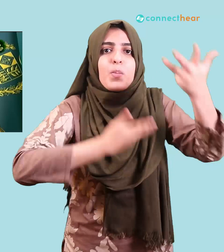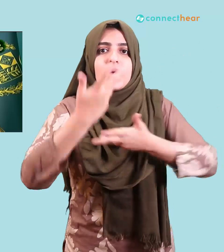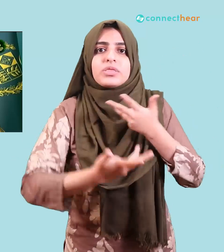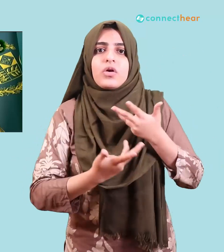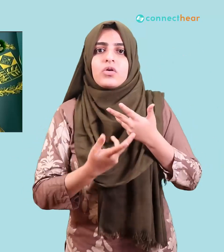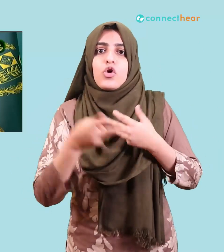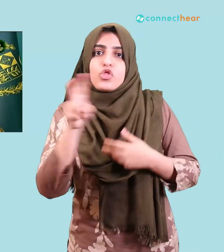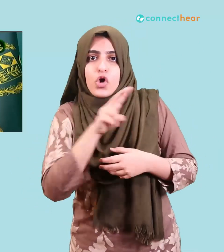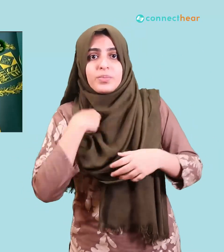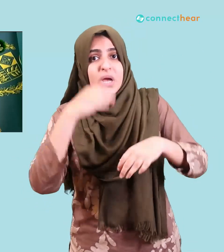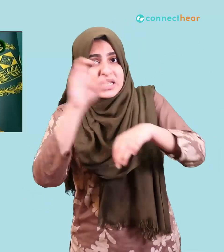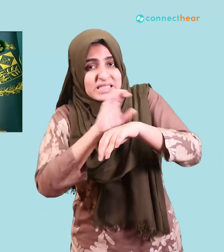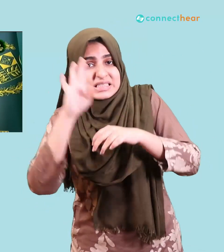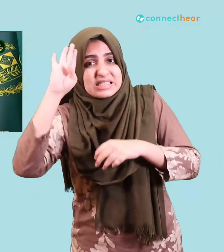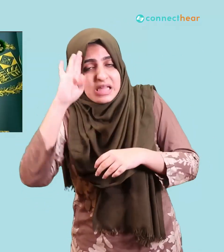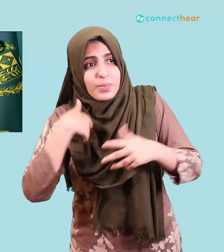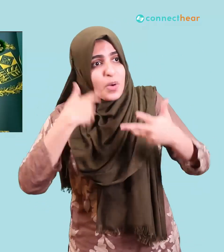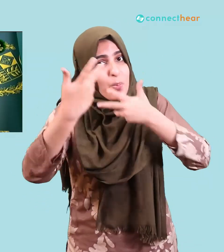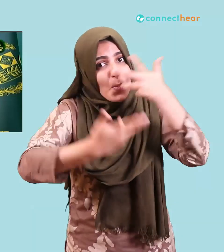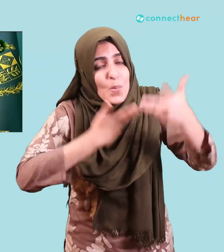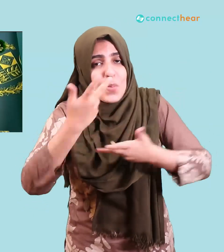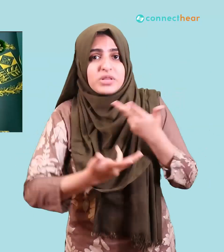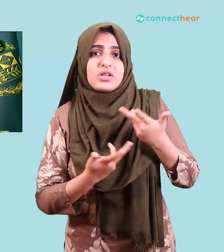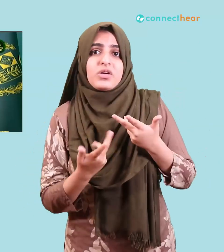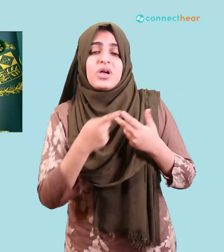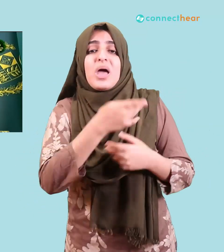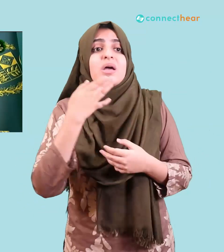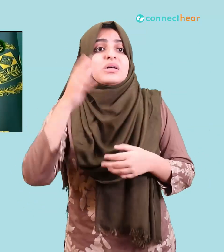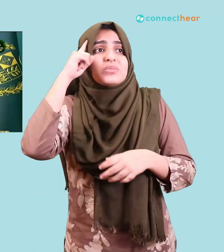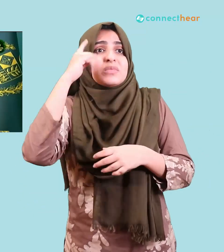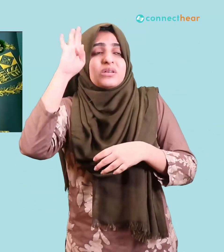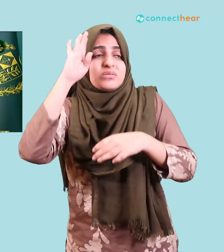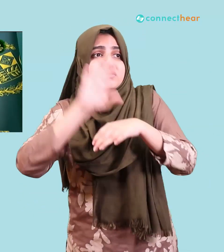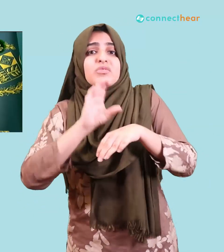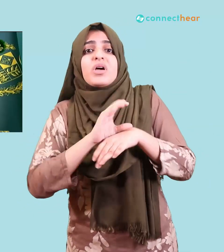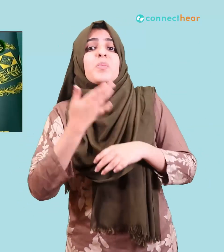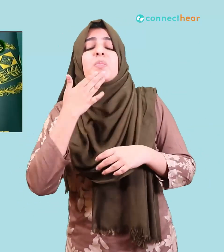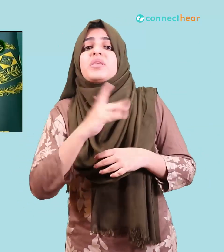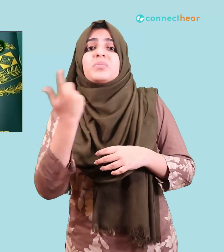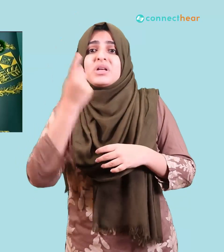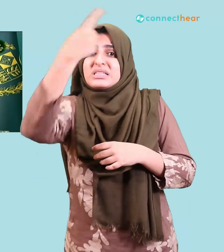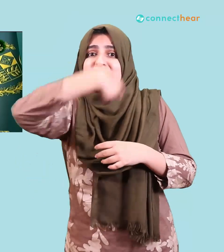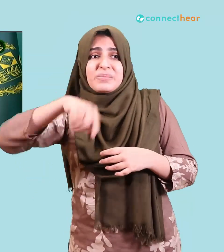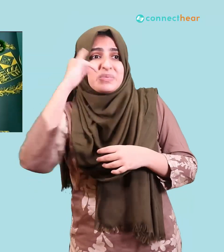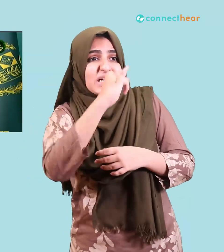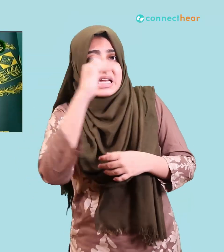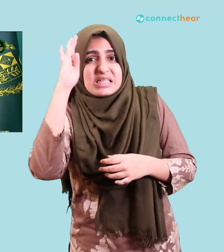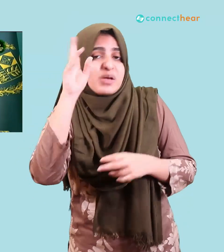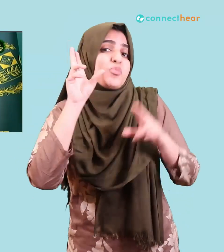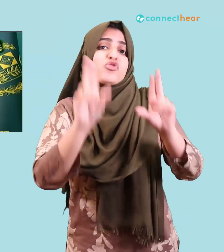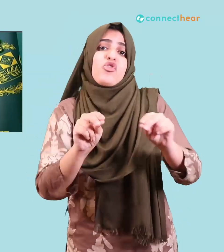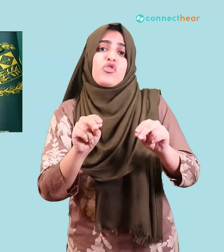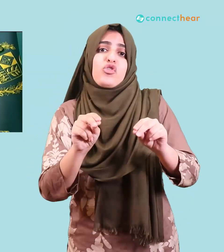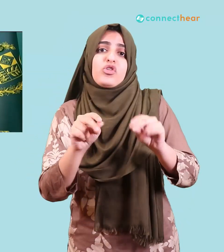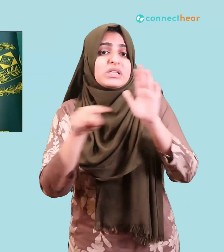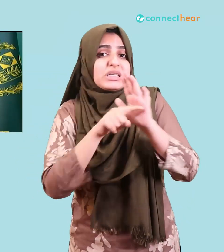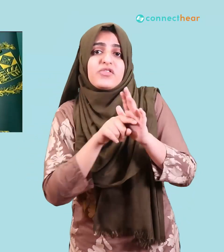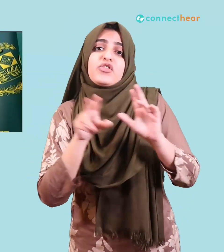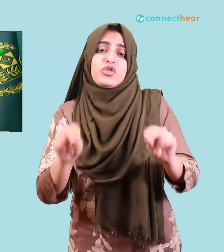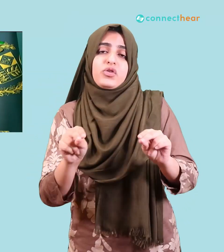چیزیں، اسلاموفوبیا کی بھی بات کی۔ اسلاموفوبیا کا کیا مطلب ہے؟ اسلام کے خلاف نفرت، اور اس نفرت کے اندر ایک یہ ہے کہ